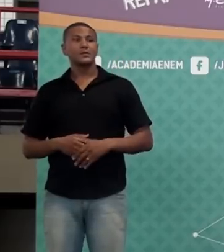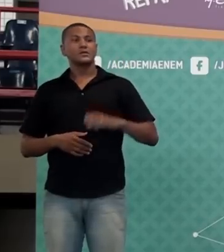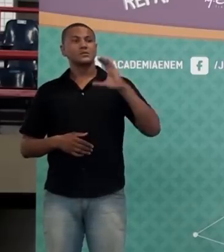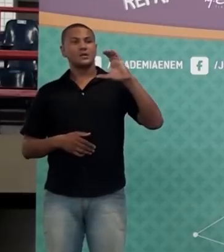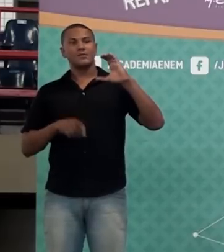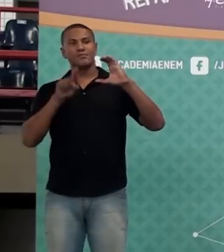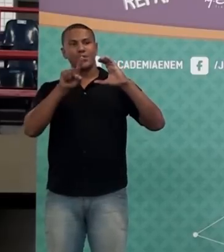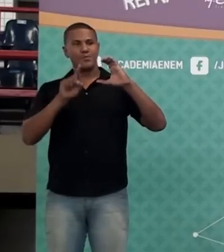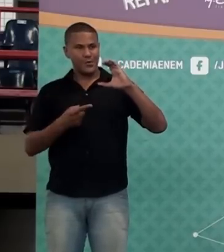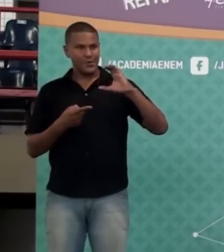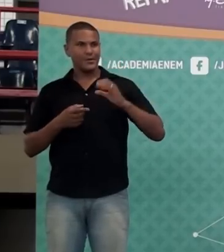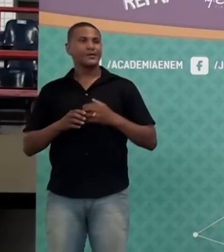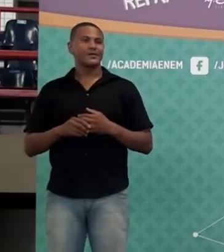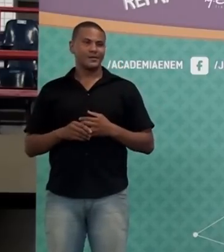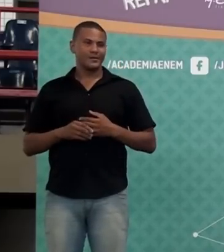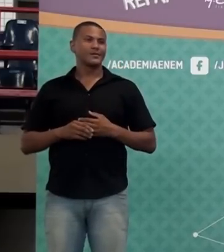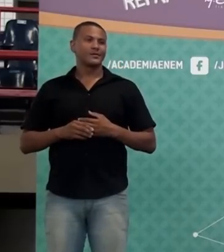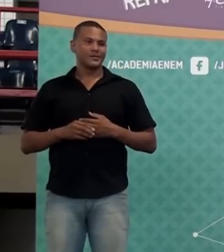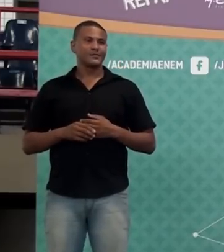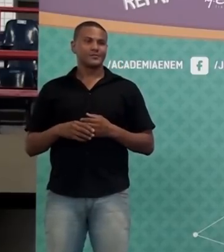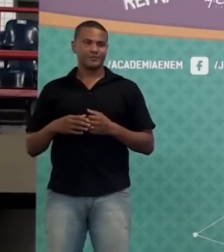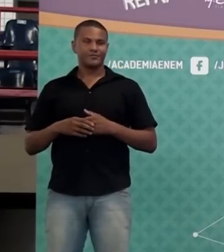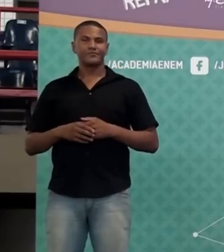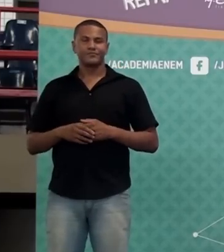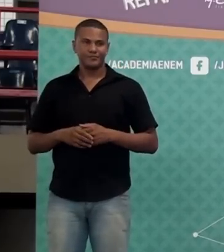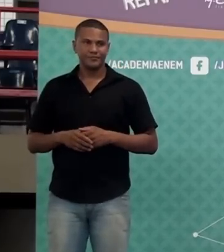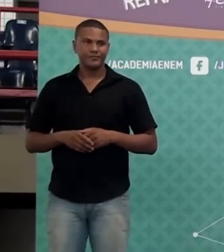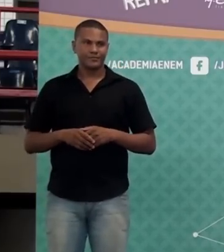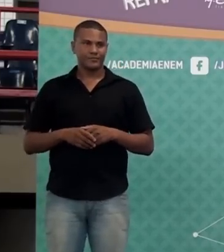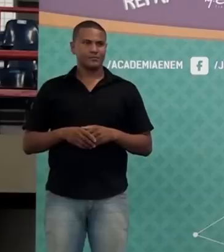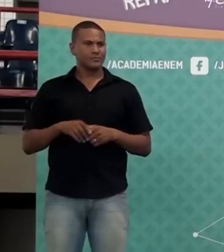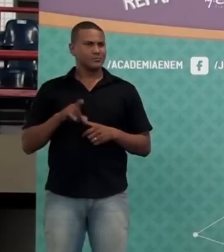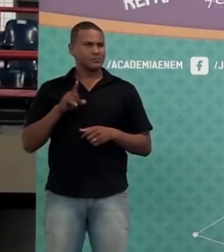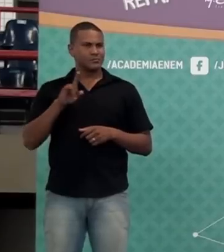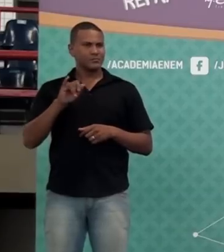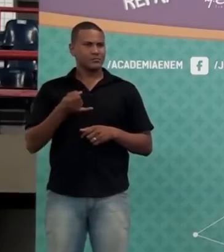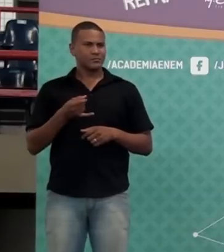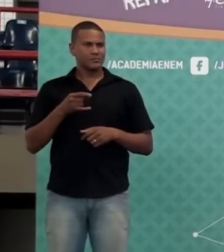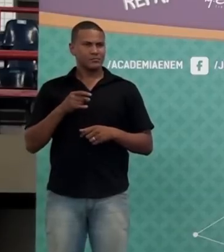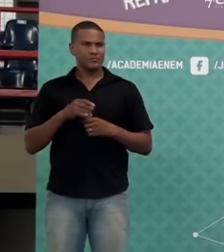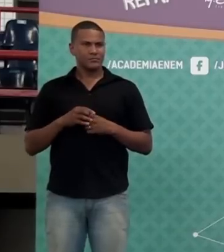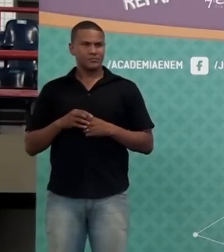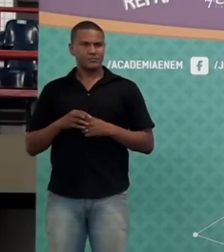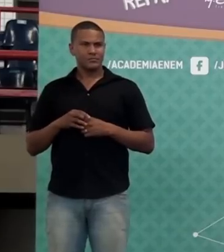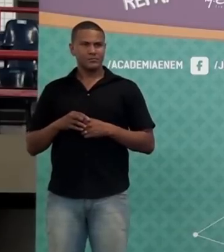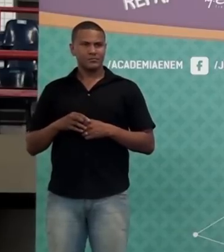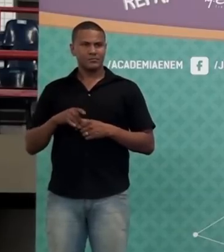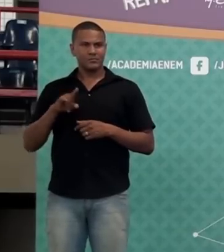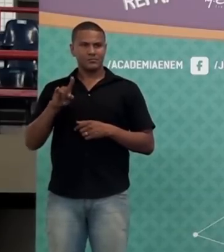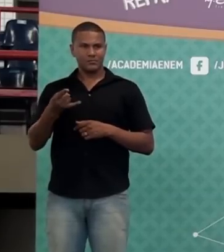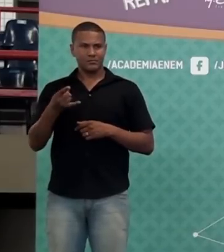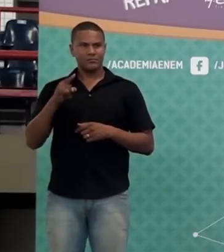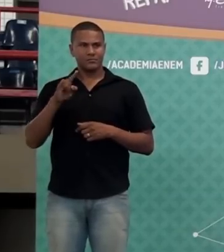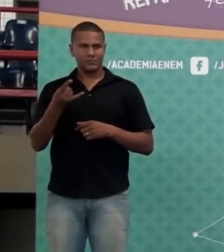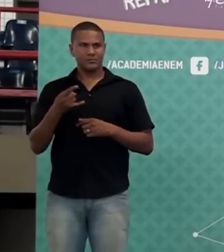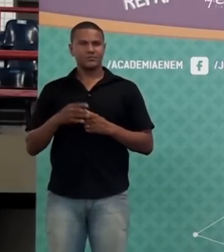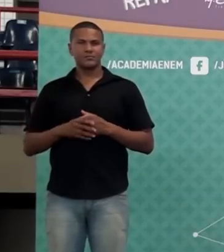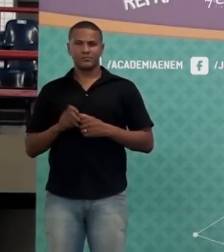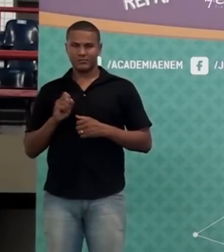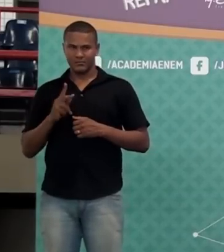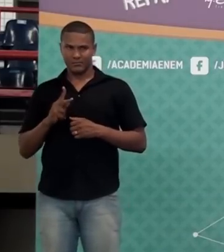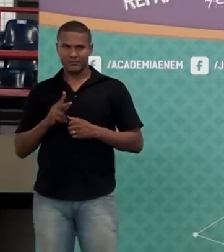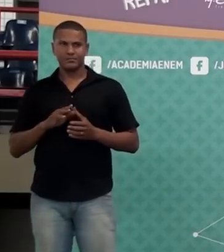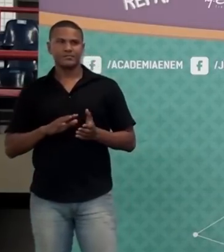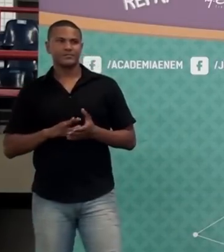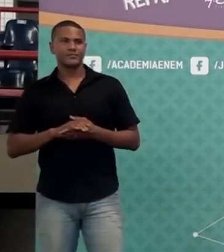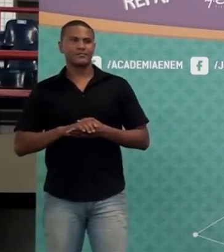letra minúscula. Tá certo? O ponto e vírgula é usado para isso. Quando você quer dar a ideia de oposição. Vou dar outro exemplo. Se eu digo